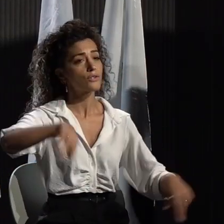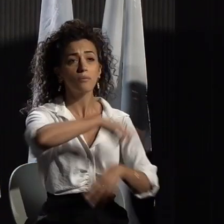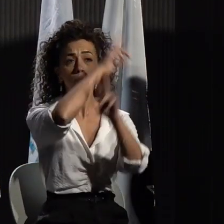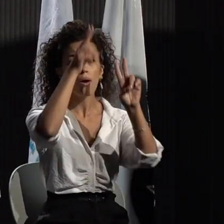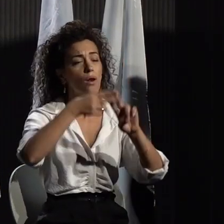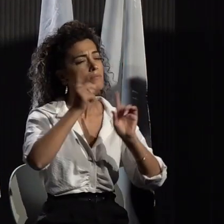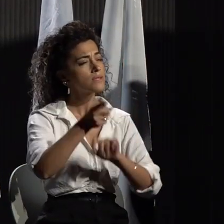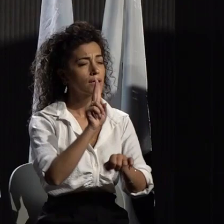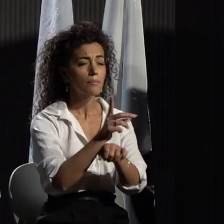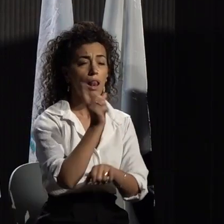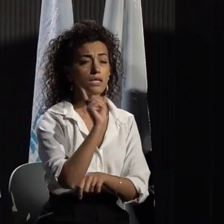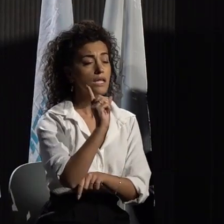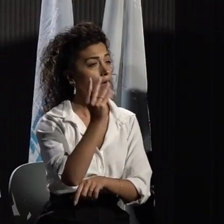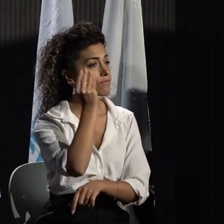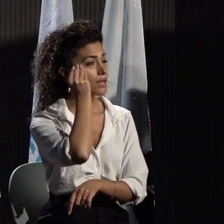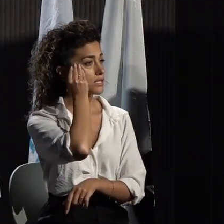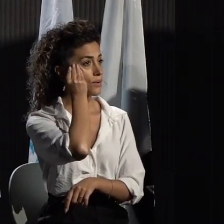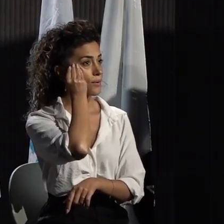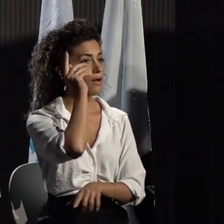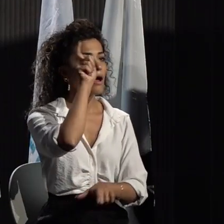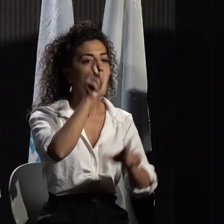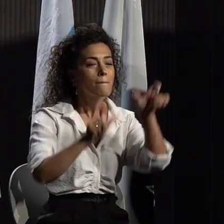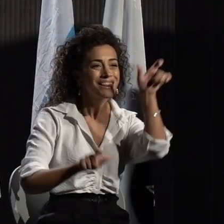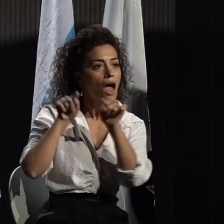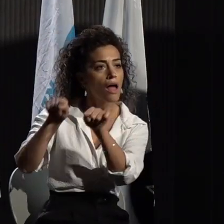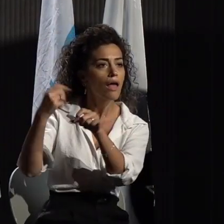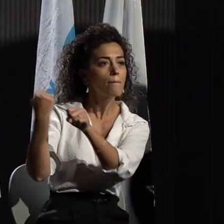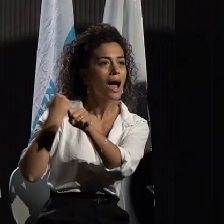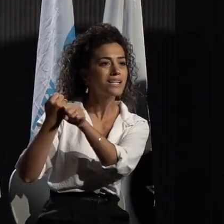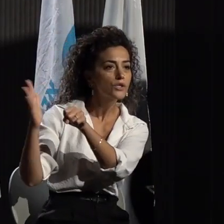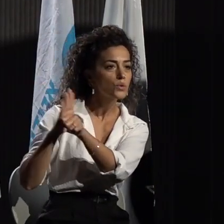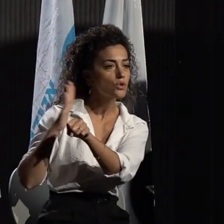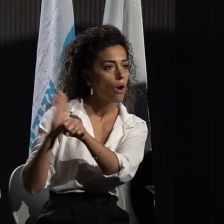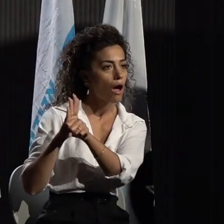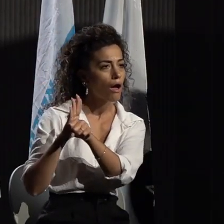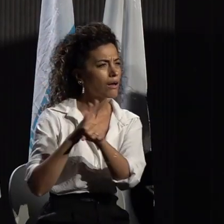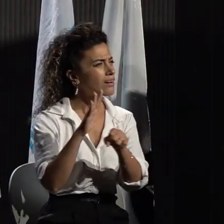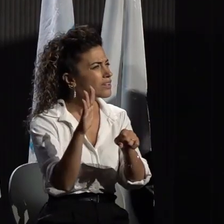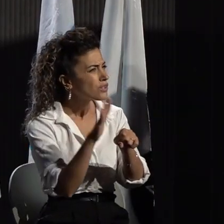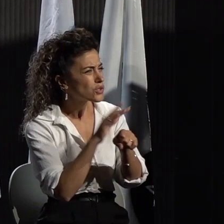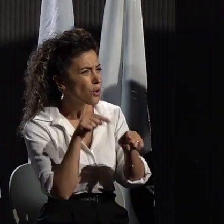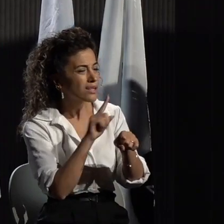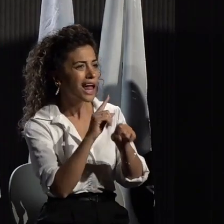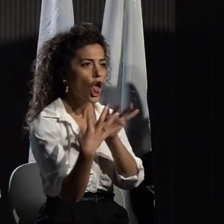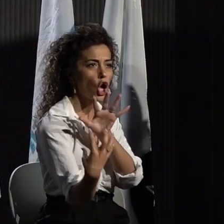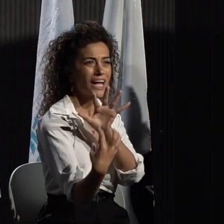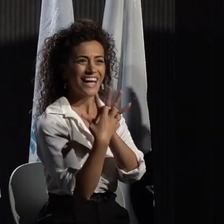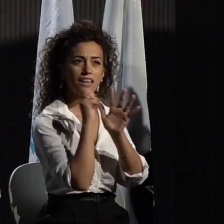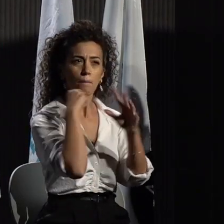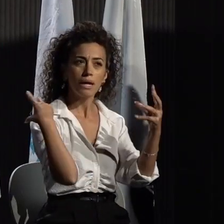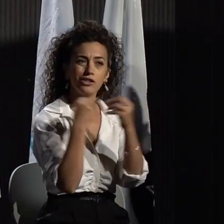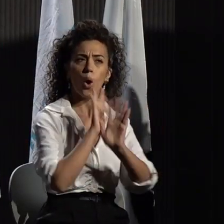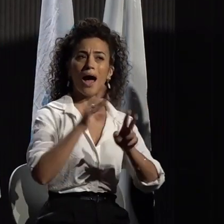להיזהר ולזכור בני אדם חוללו את השואה השואה היא לא רק כתם בהיסטוריה